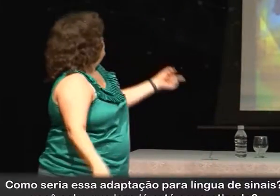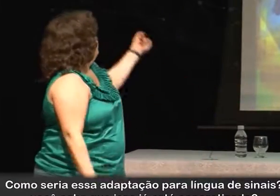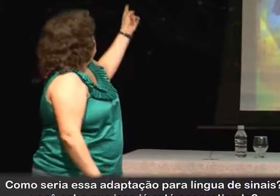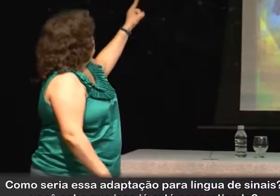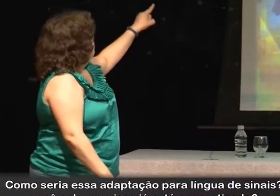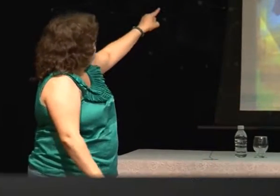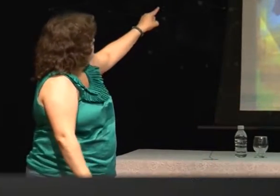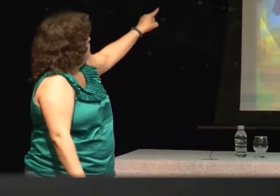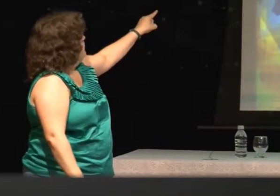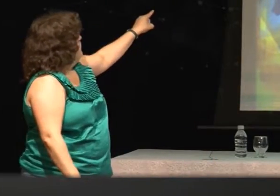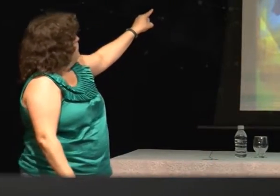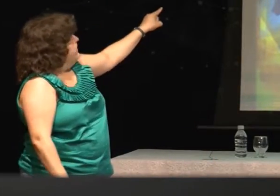concretizado?